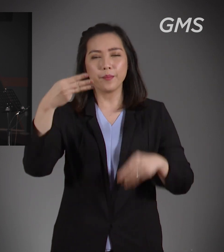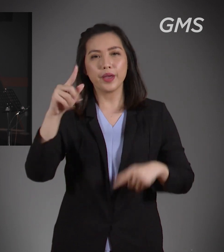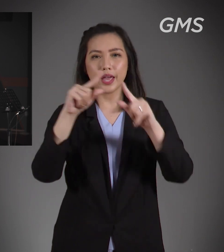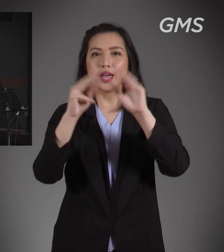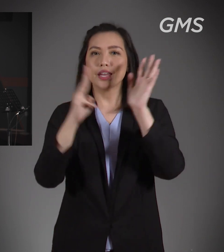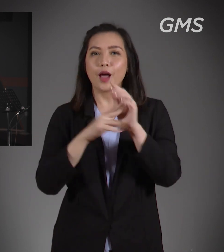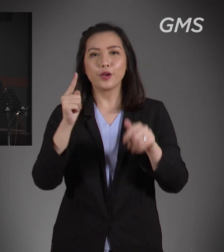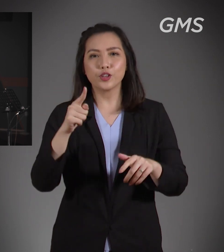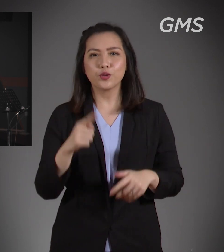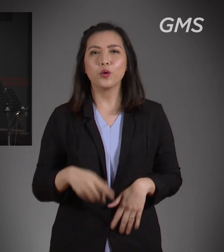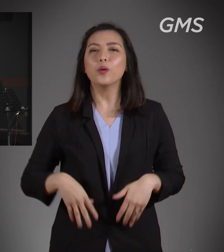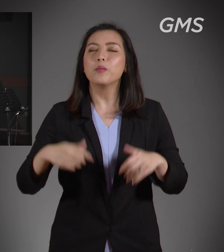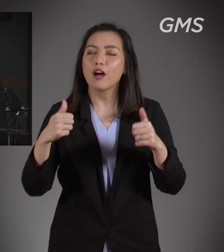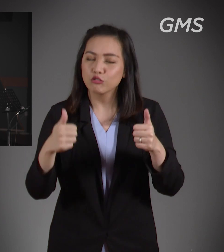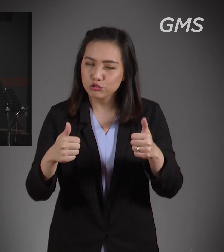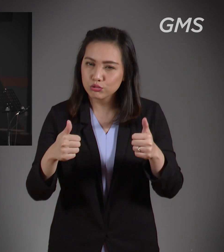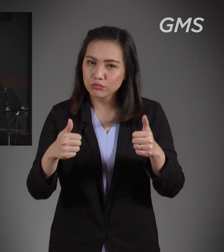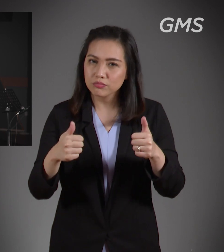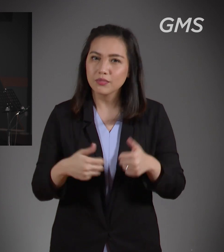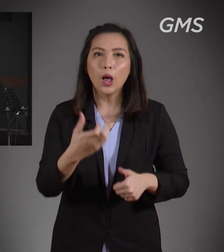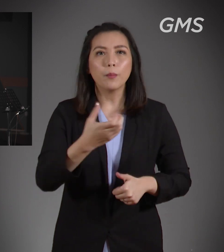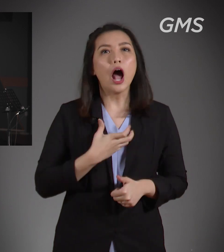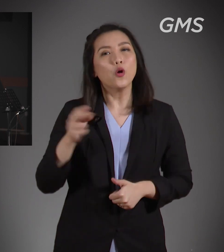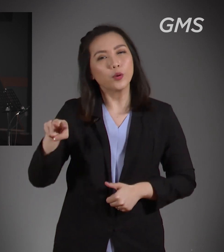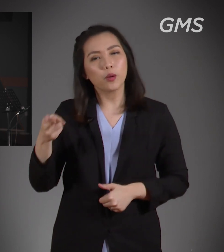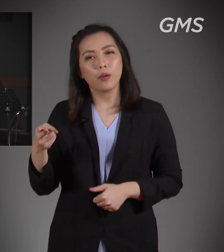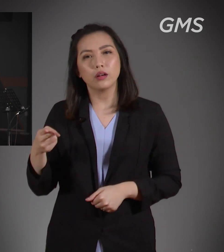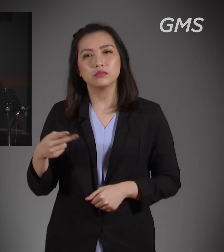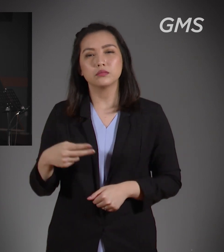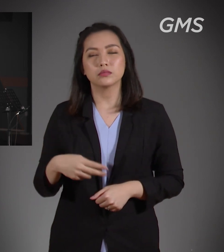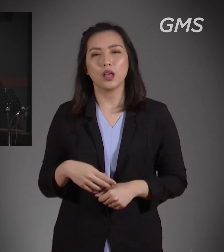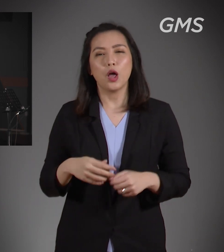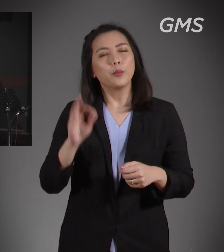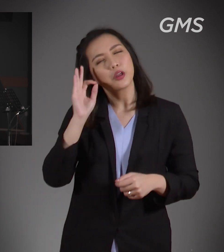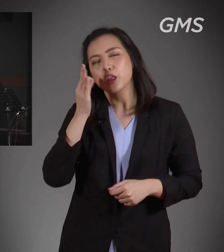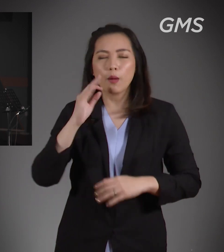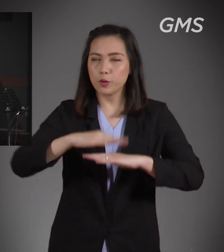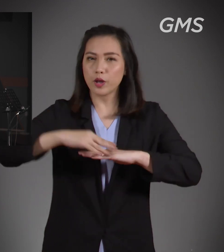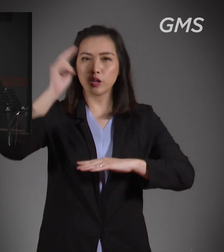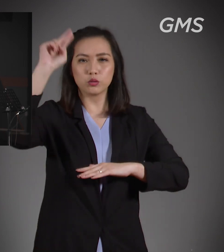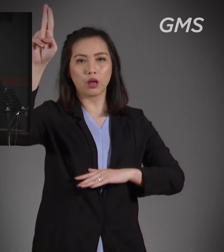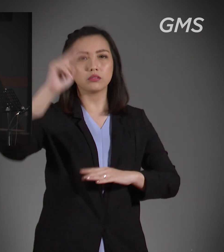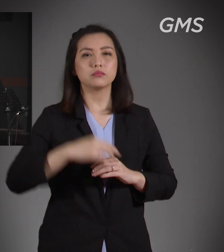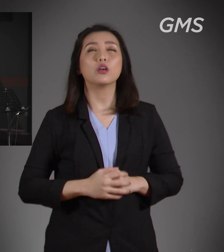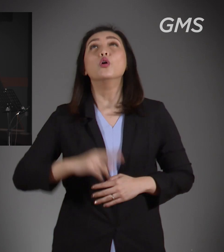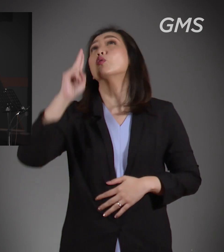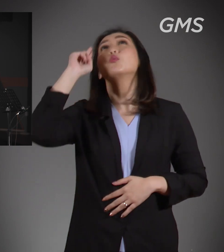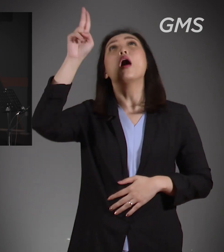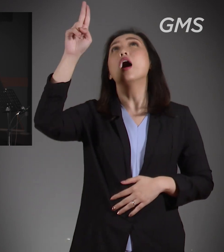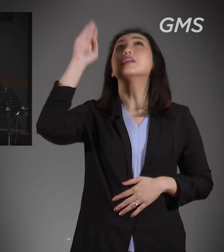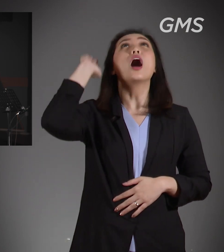Maka pemimpin-pemimpin Israel dan raja Rehabeam merendahkan diri dan berkata, Tuhanlah yang benar.